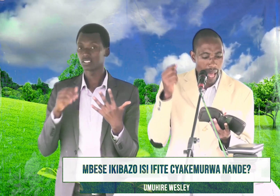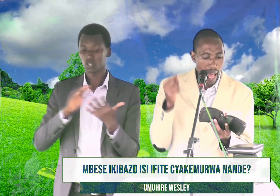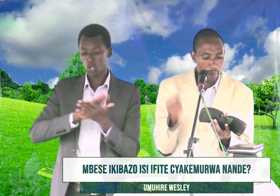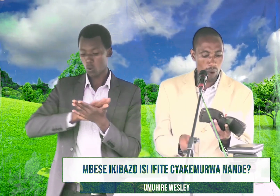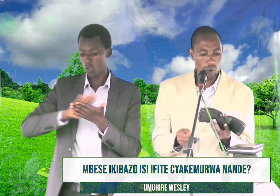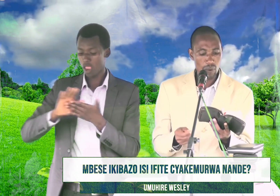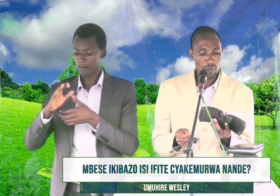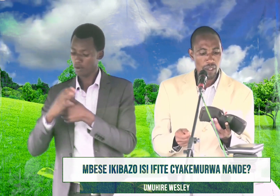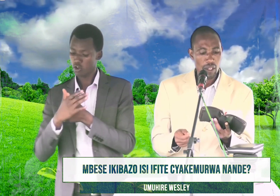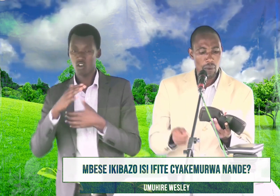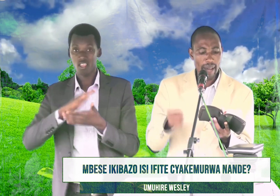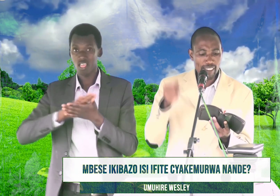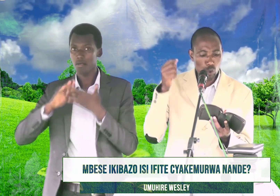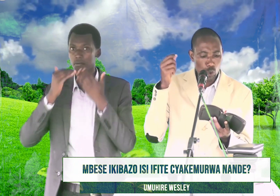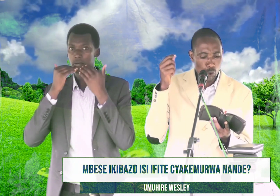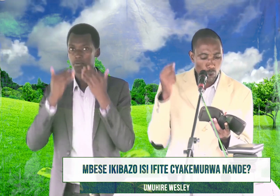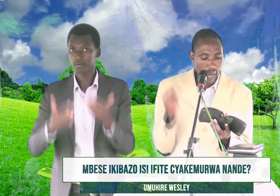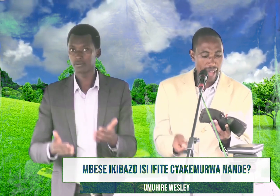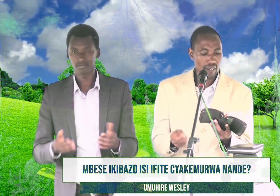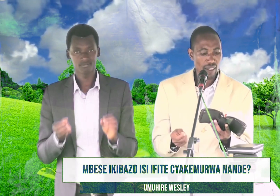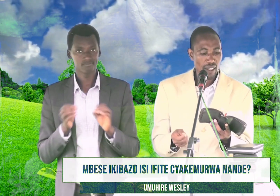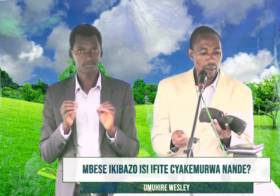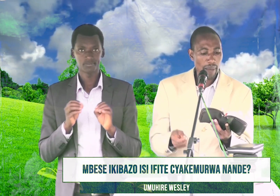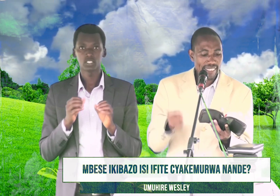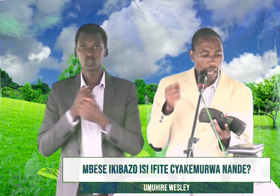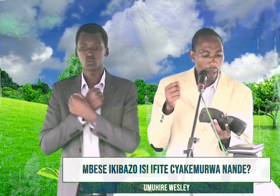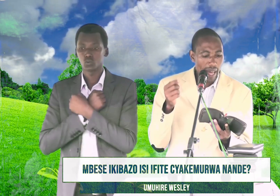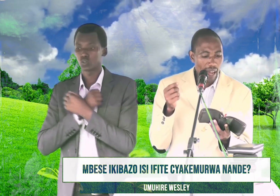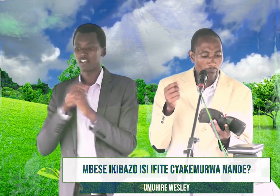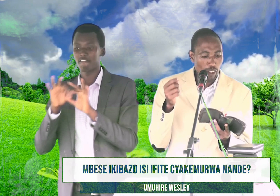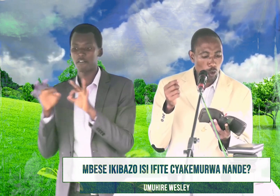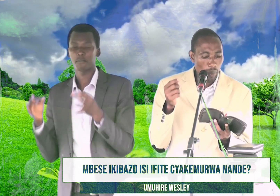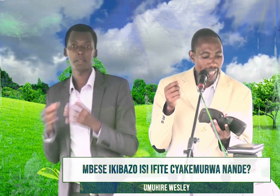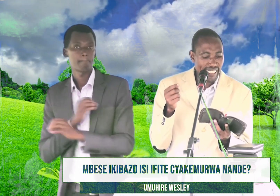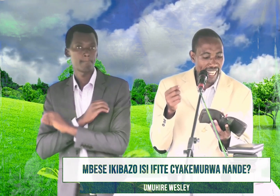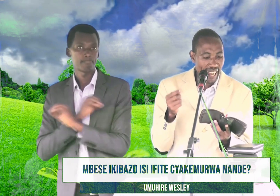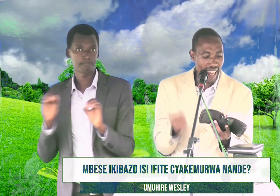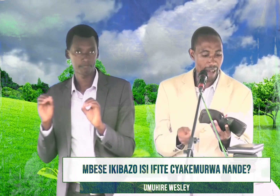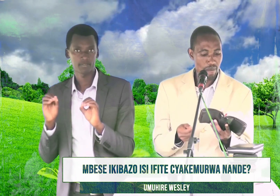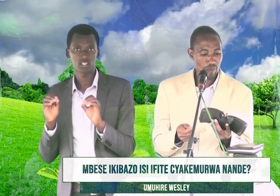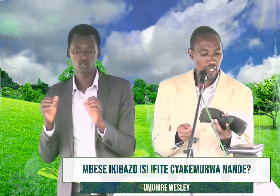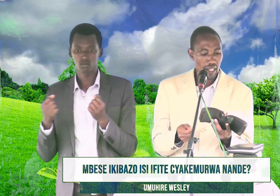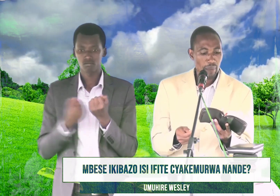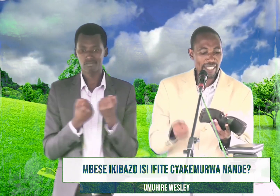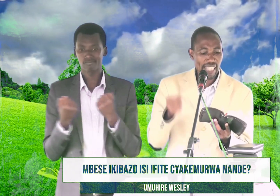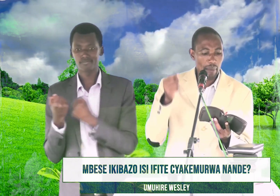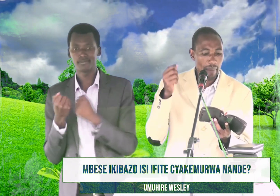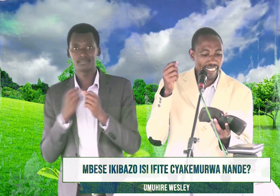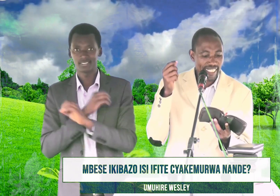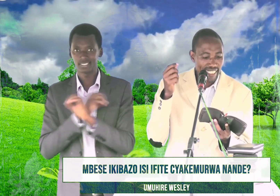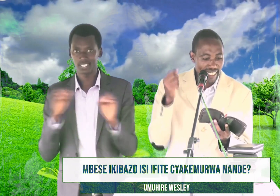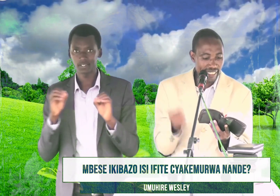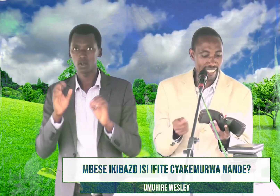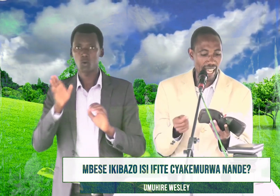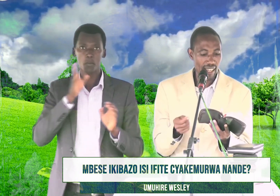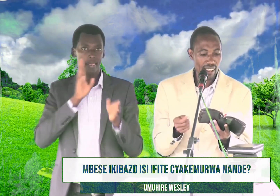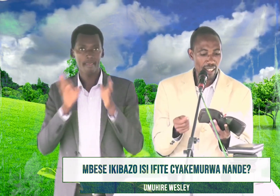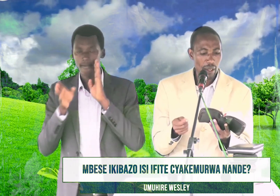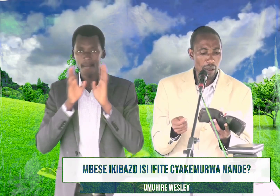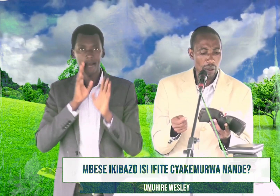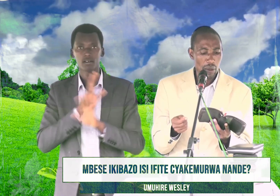badakunda babo batuzura bazaba barangwa no kubeshyerana bazaba